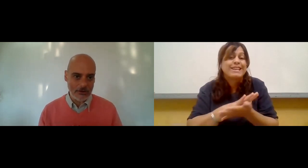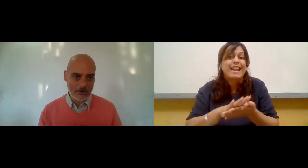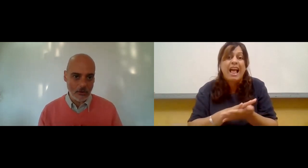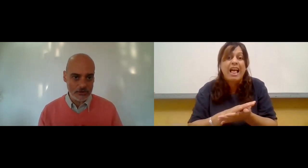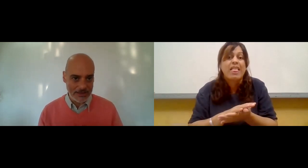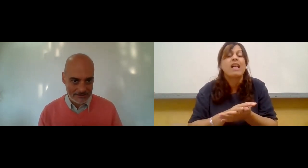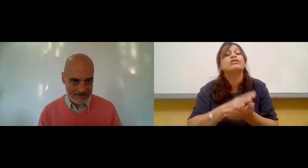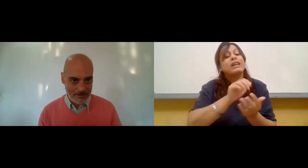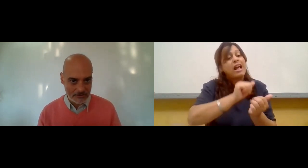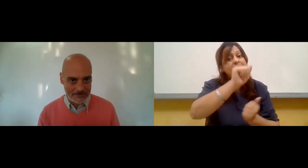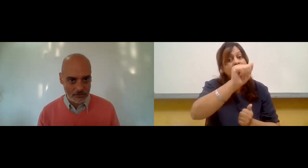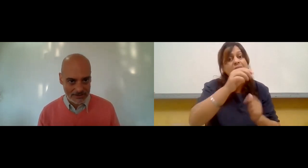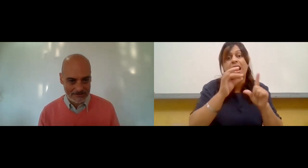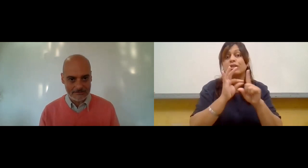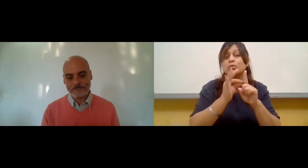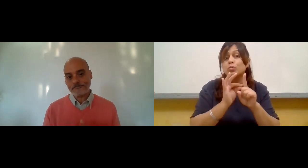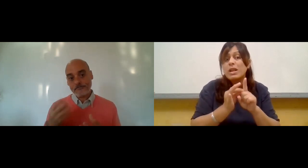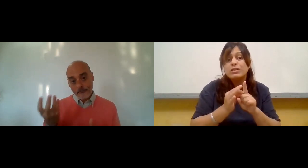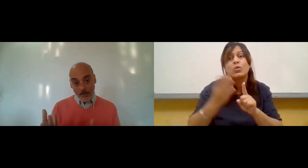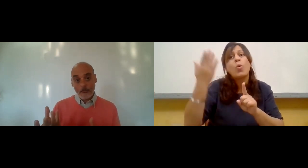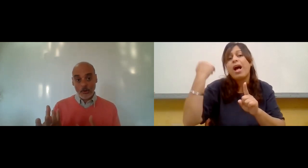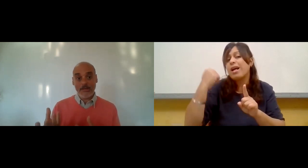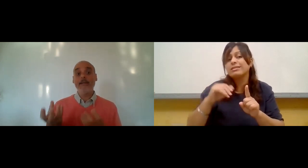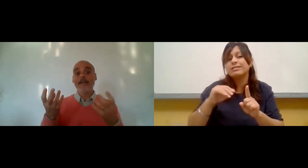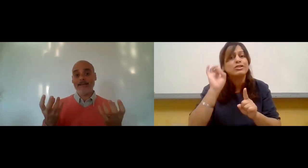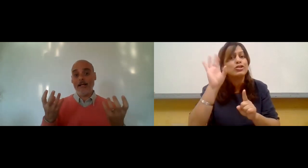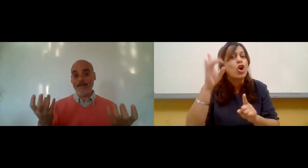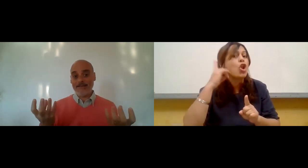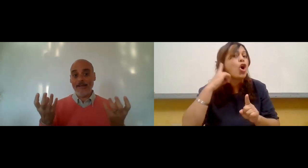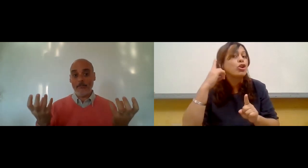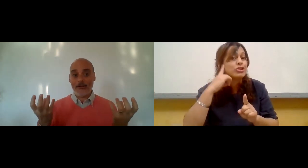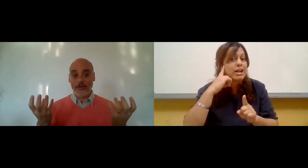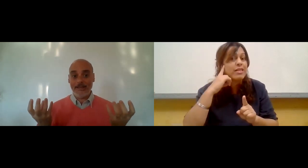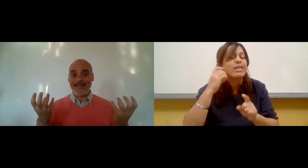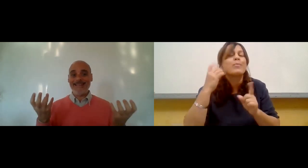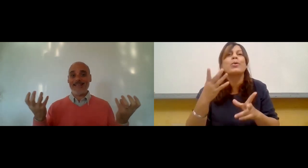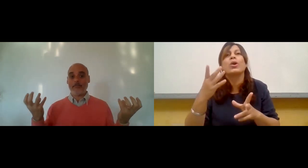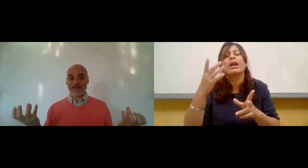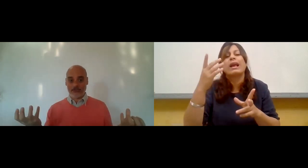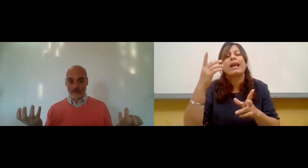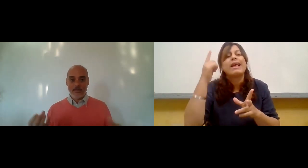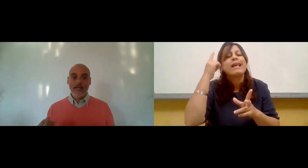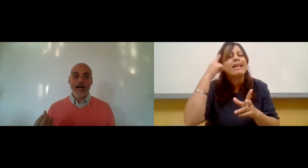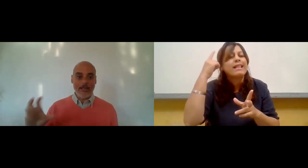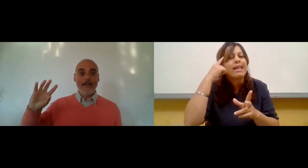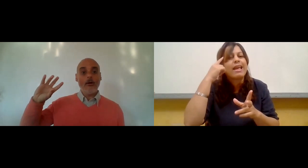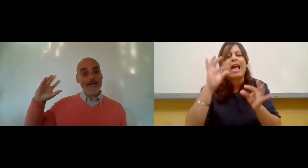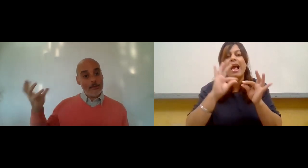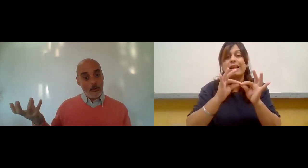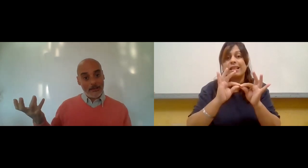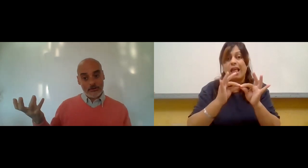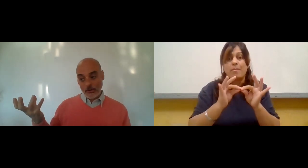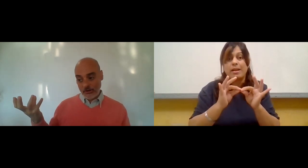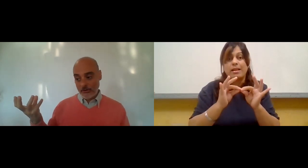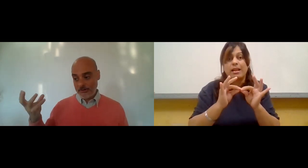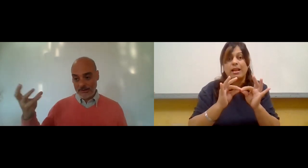para oyentes, personas oyentes, porque estaba pensada en el marco de la interpretación. Ahora, con este